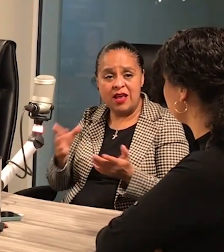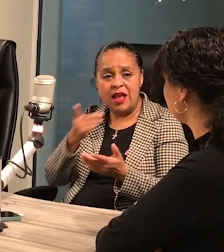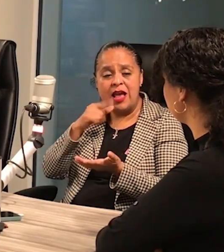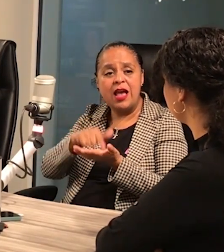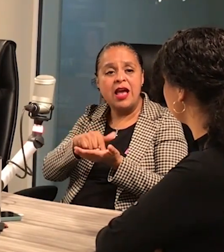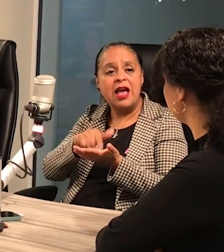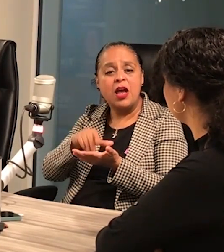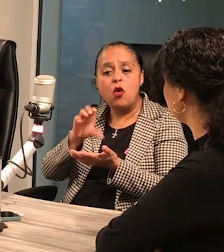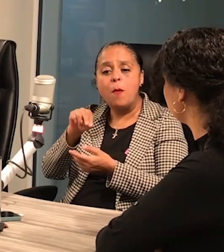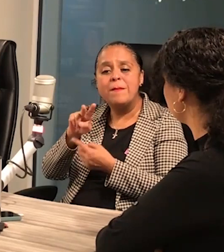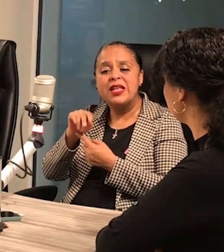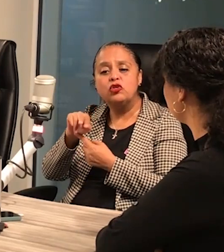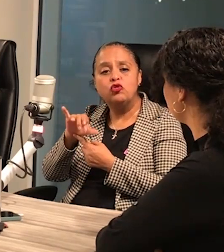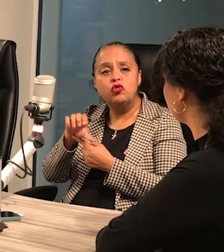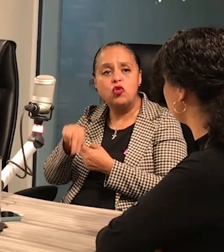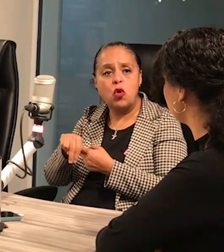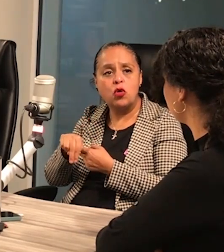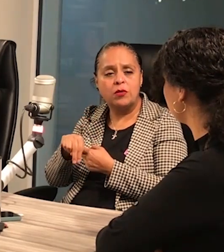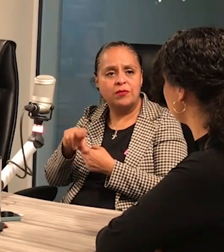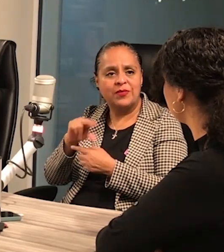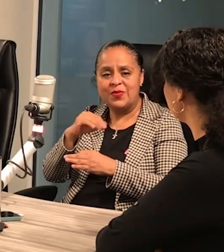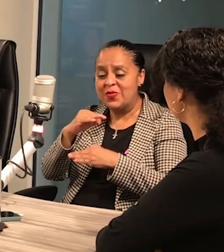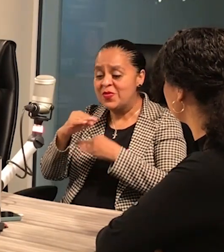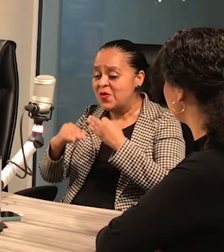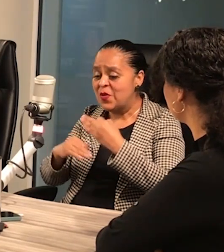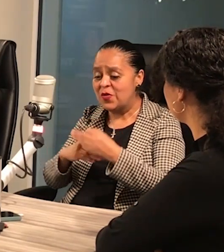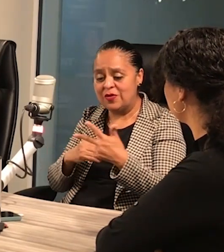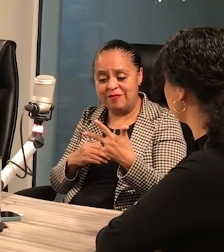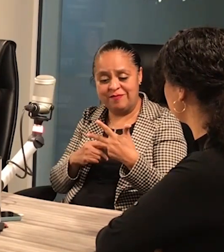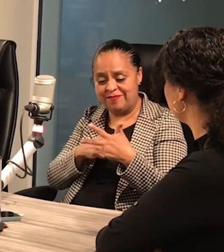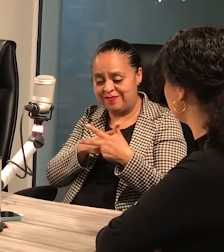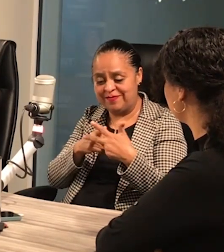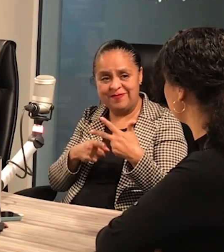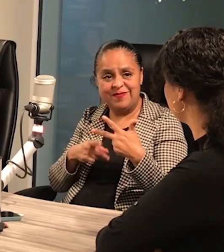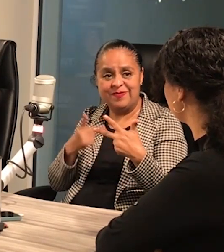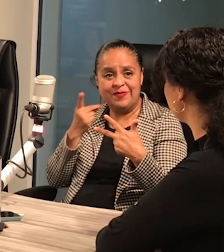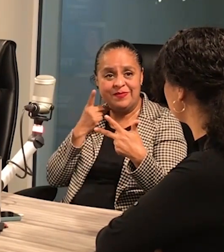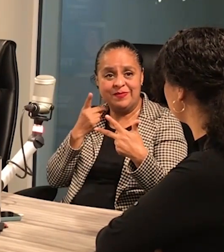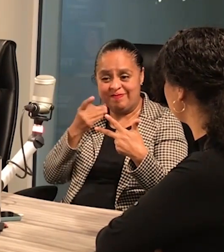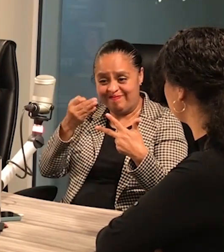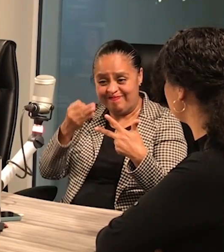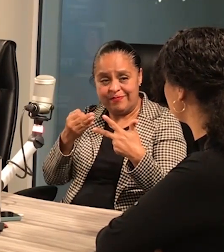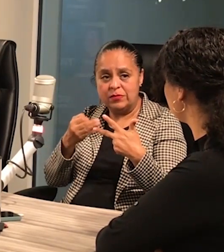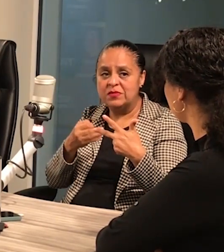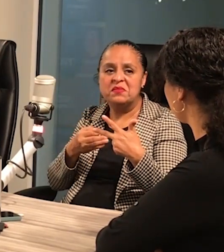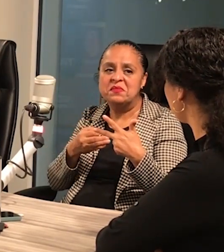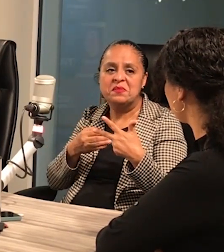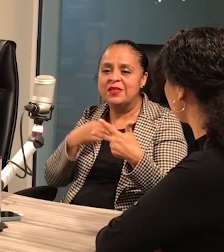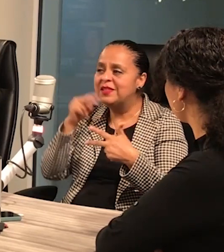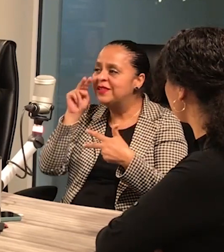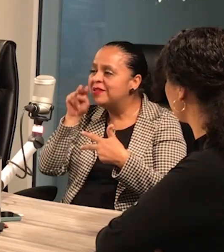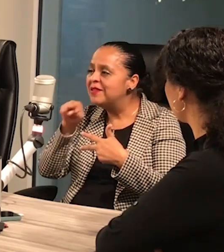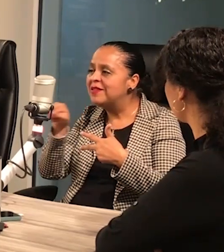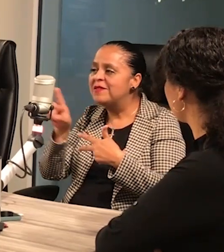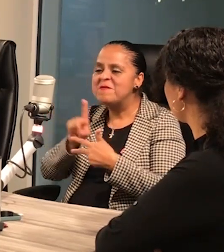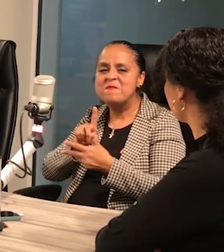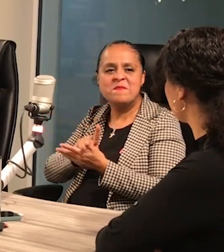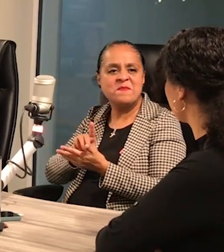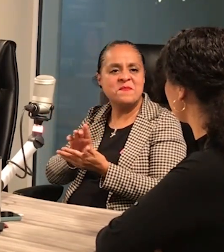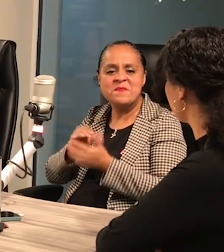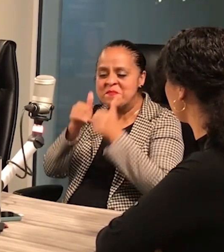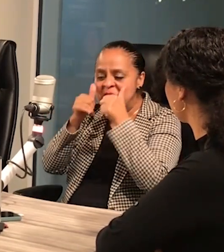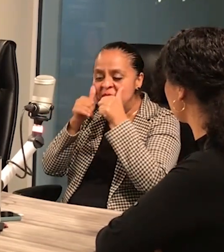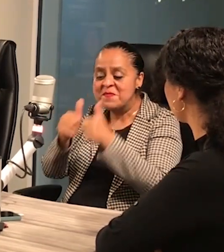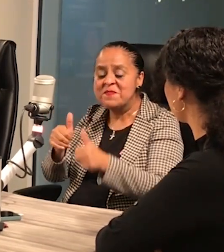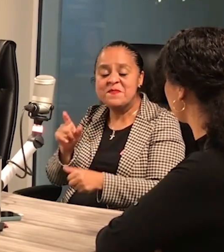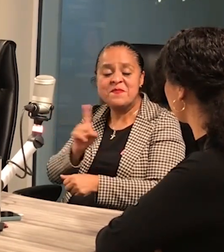convención. No todos estos 8 legisladores han visto por el tema de discapacidad